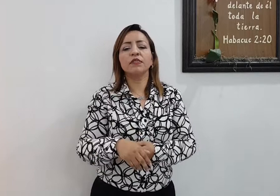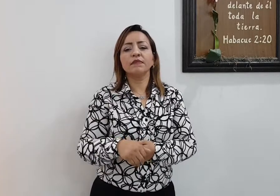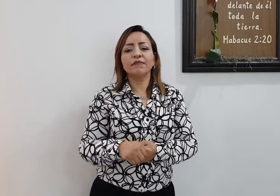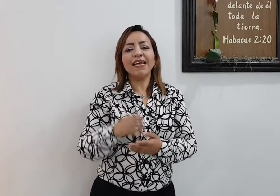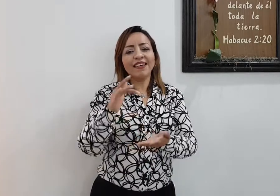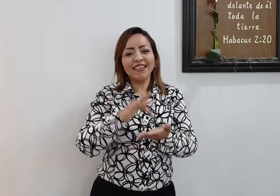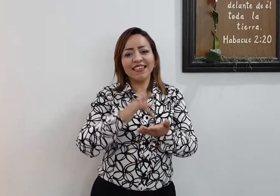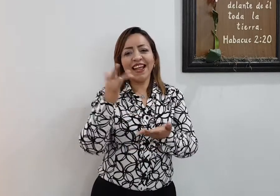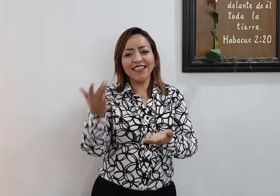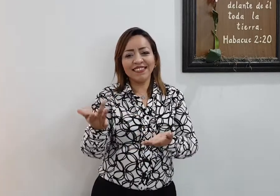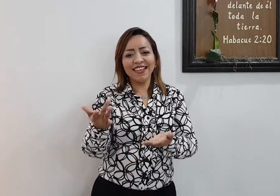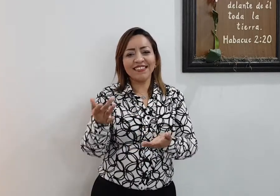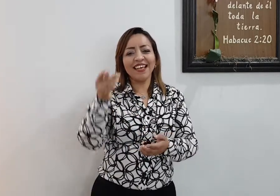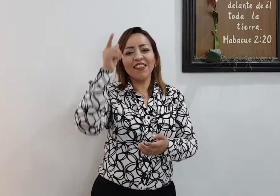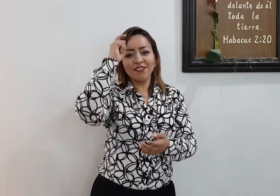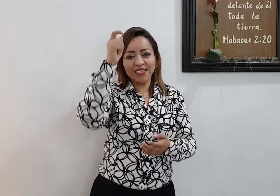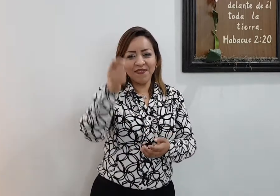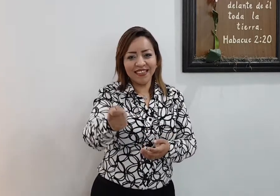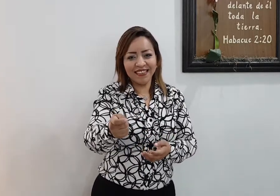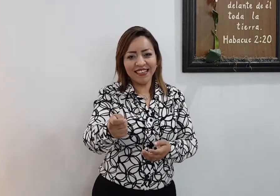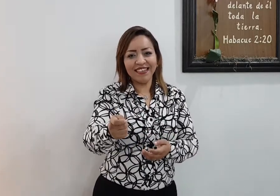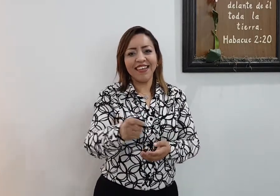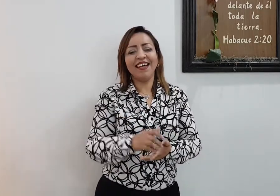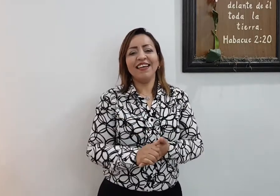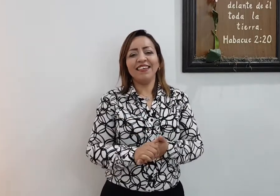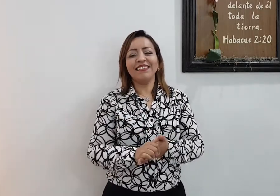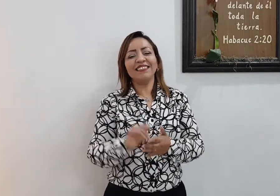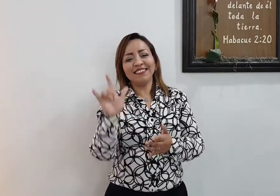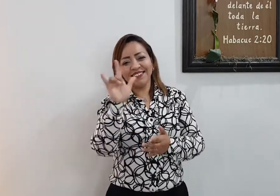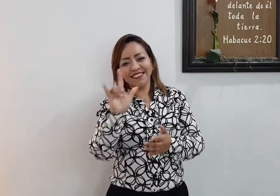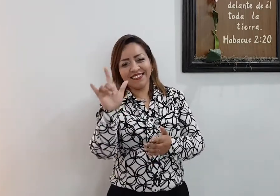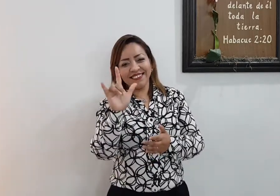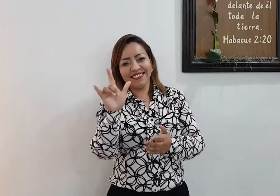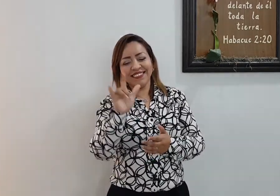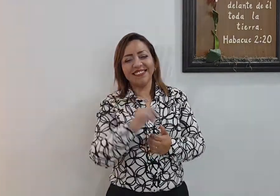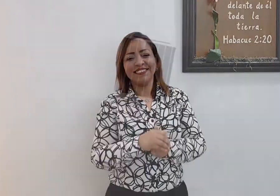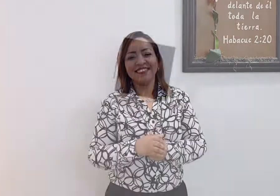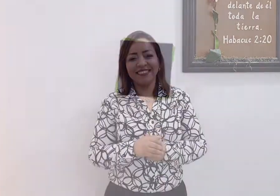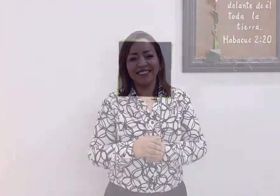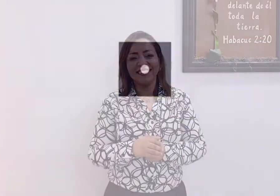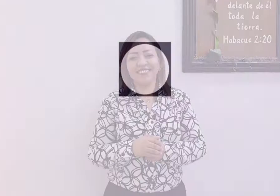iniciando el año, hermano. Creo que es un buen tiempo para dejar quizás